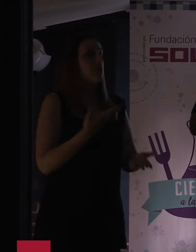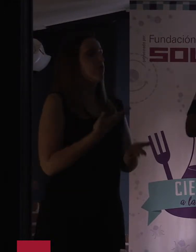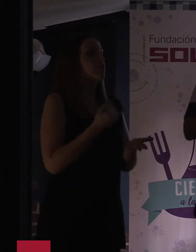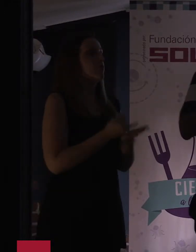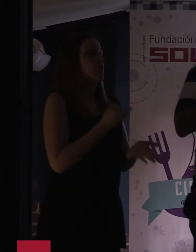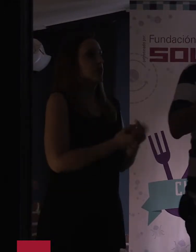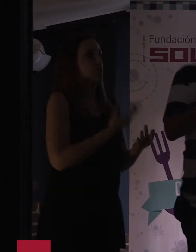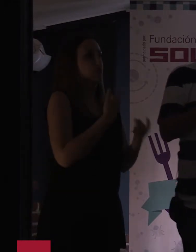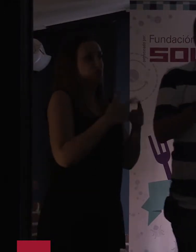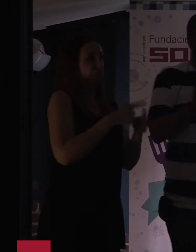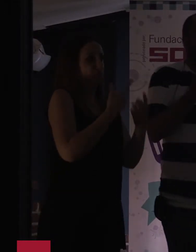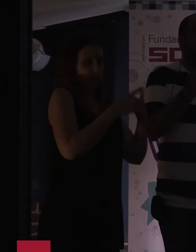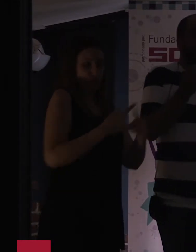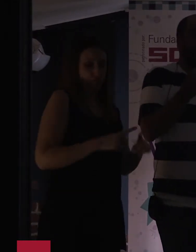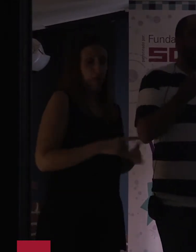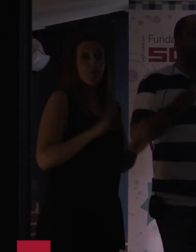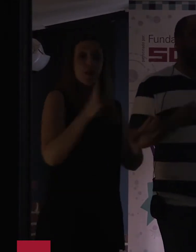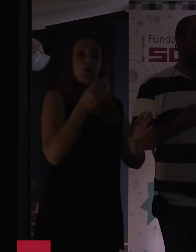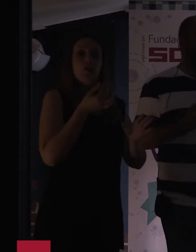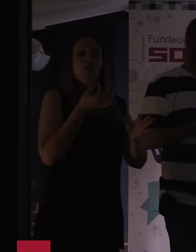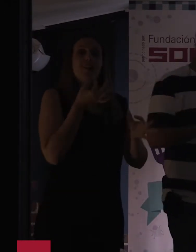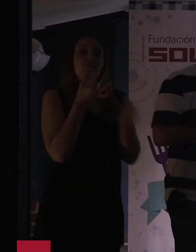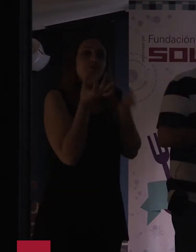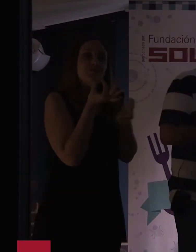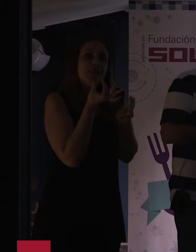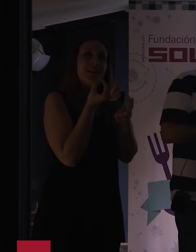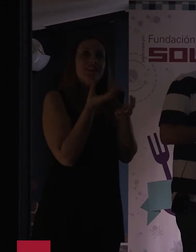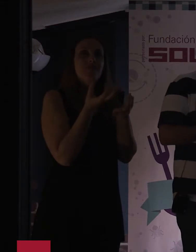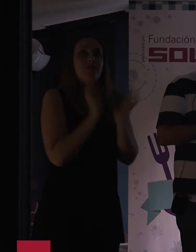cosas diferentes. Si os cuento la peculiaridad que tiene nuestro sistema.